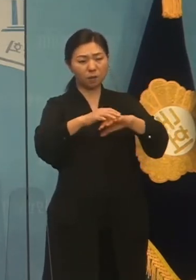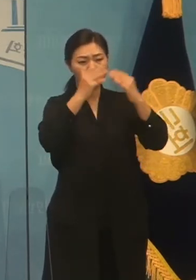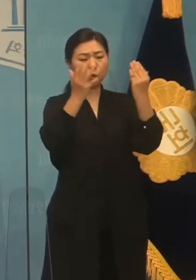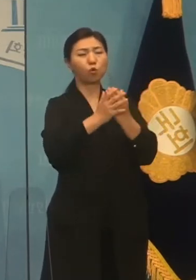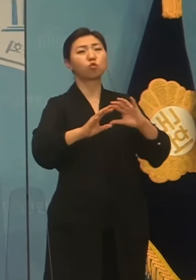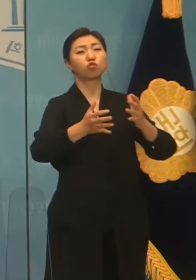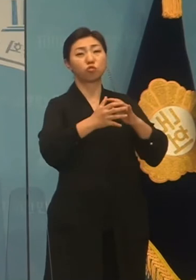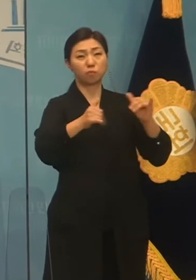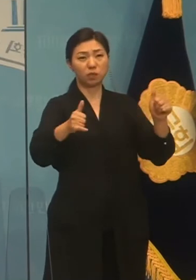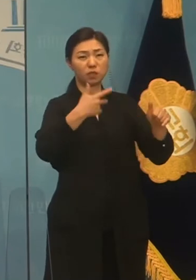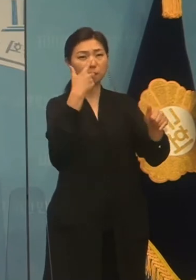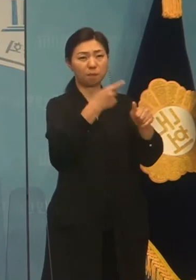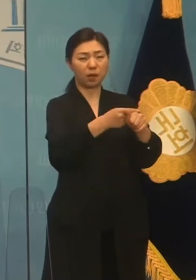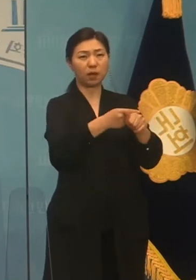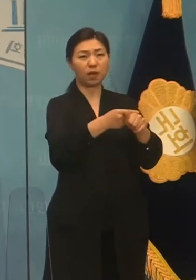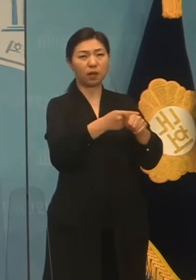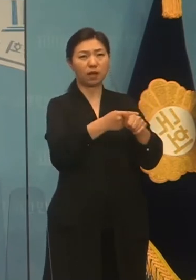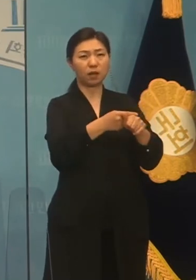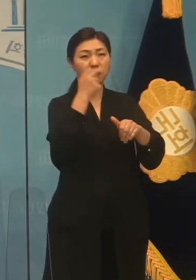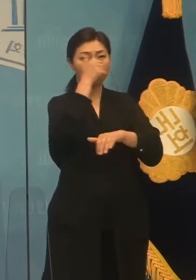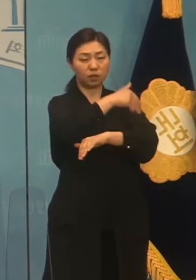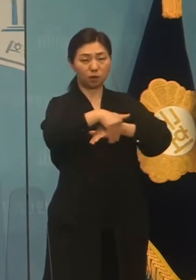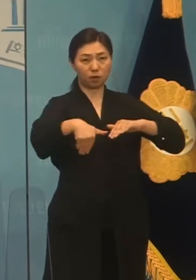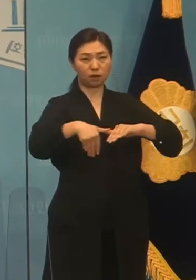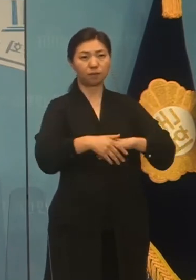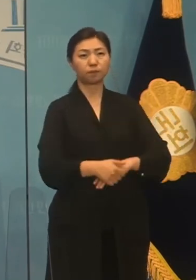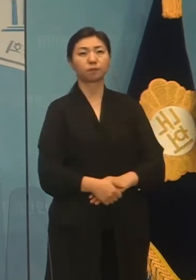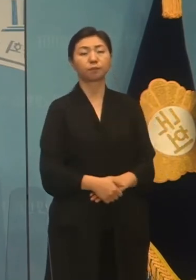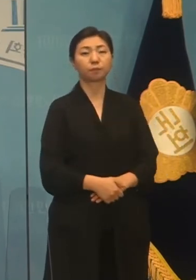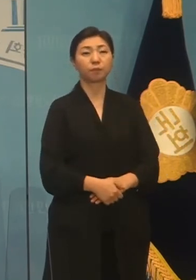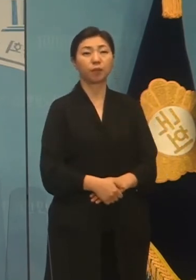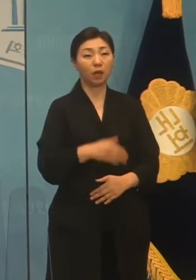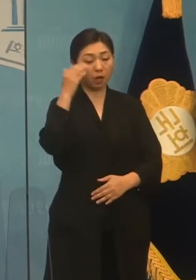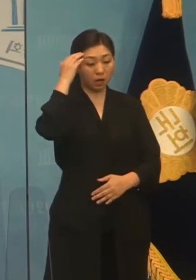선포했습니다. 국내